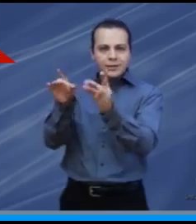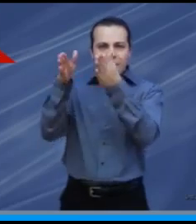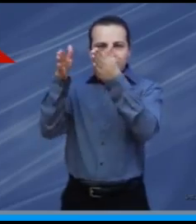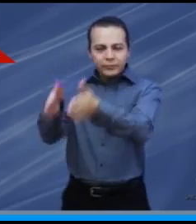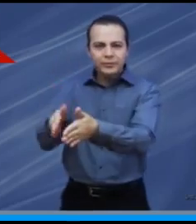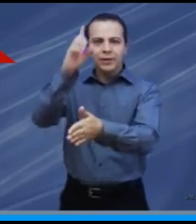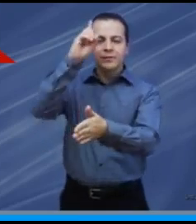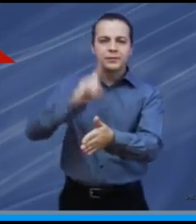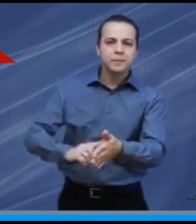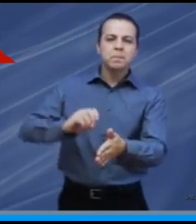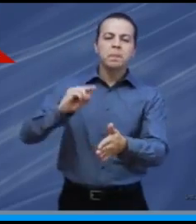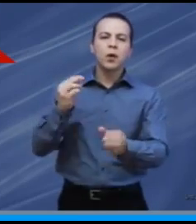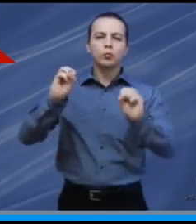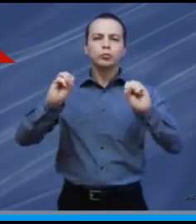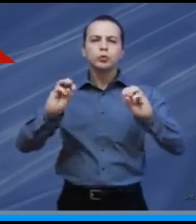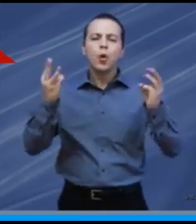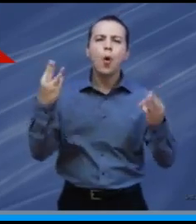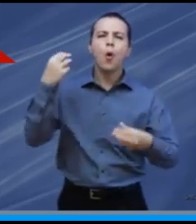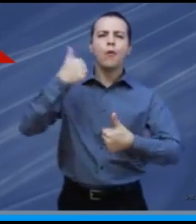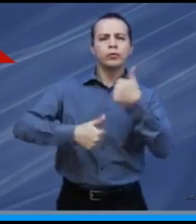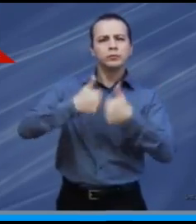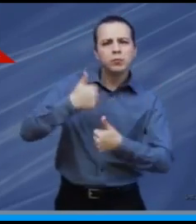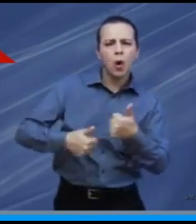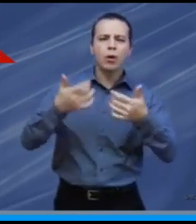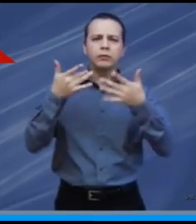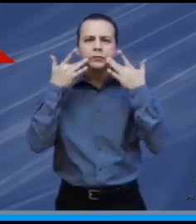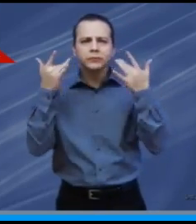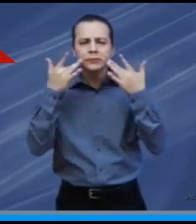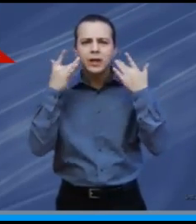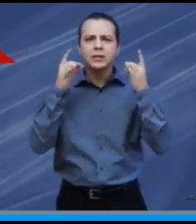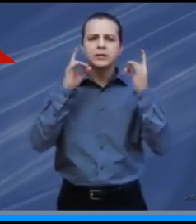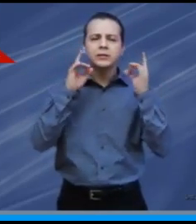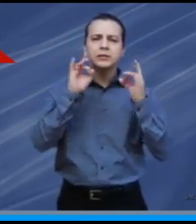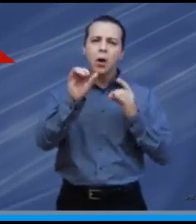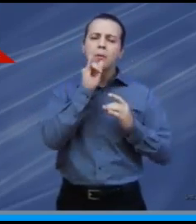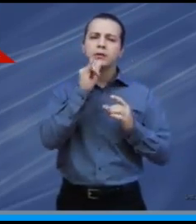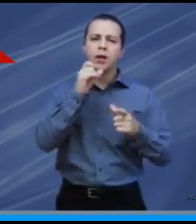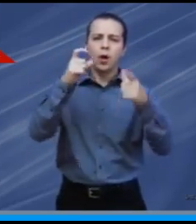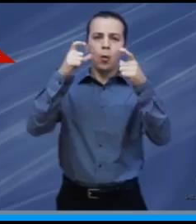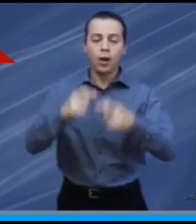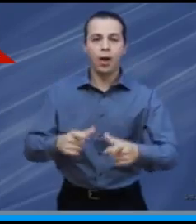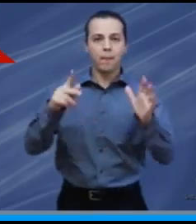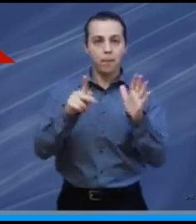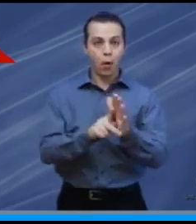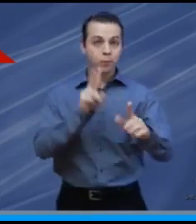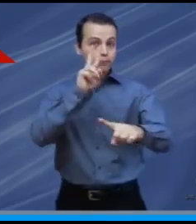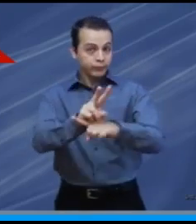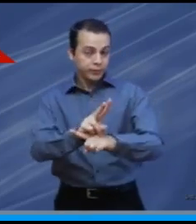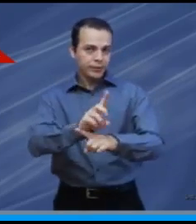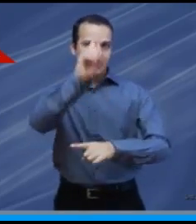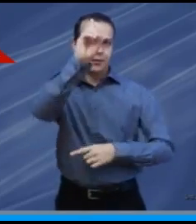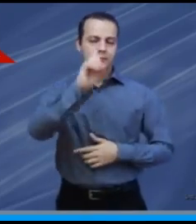de show, de cinema, teatro, jogo de futebol, um espaço reservado, muitas vezes, para pessoas com deficiência, é